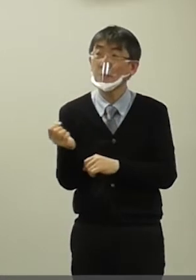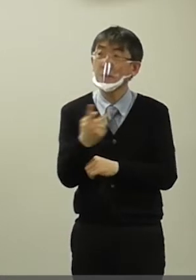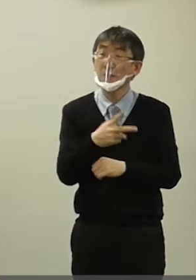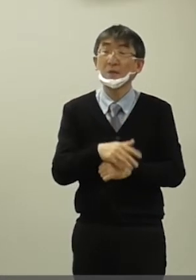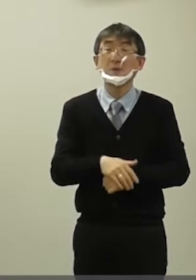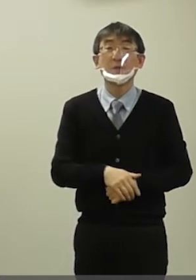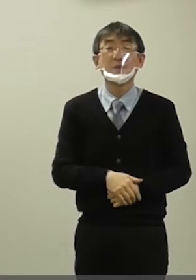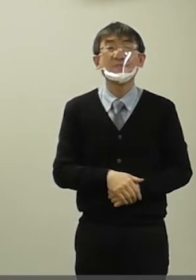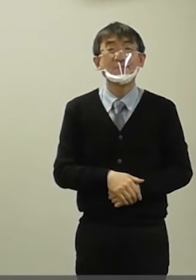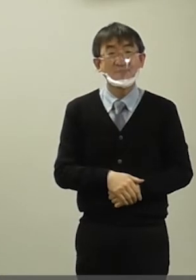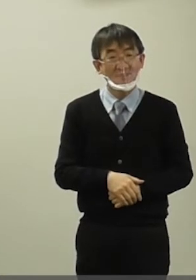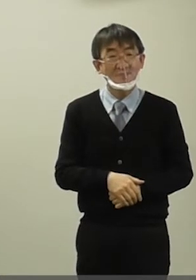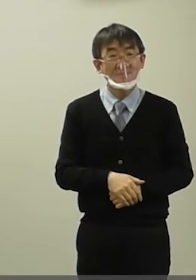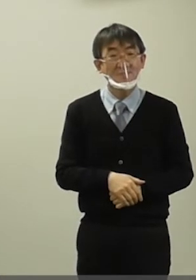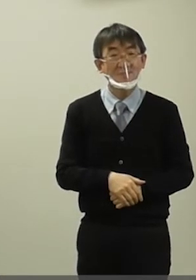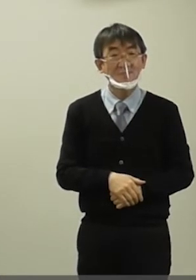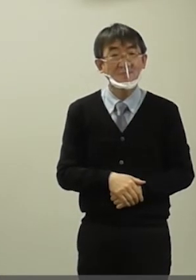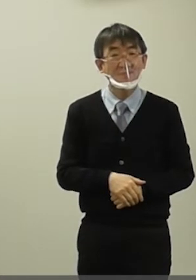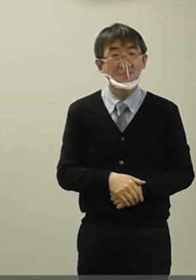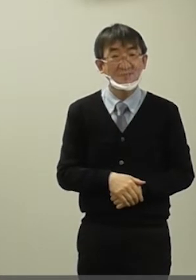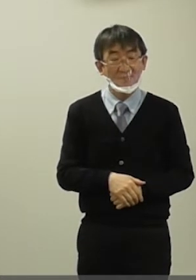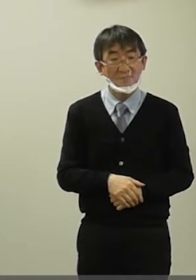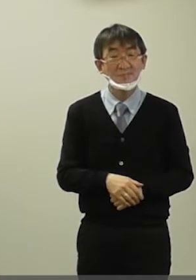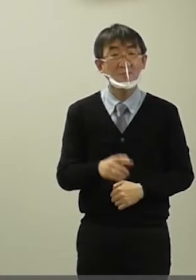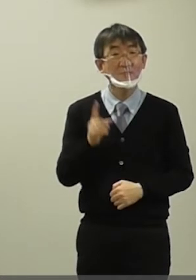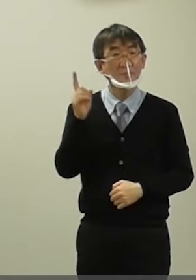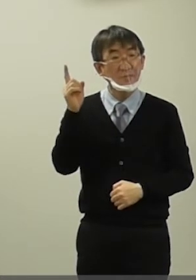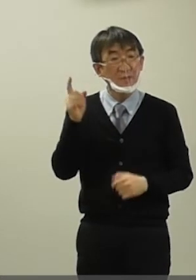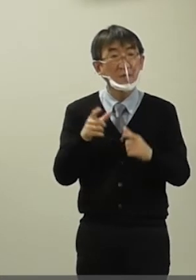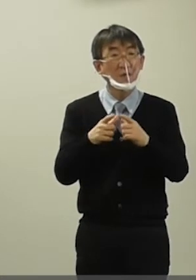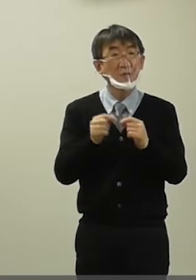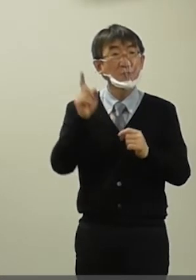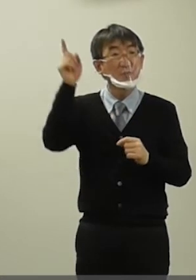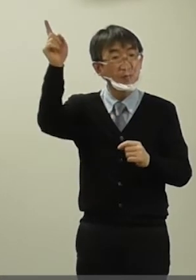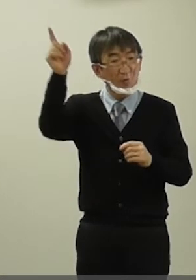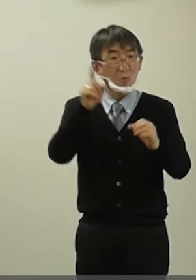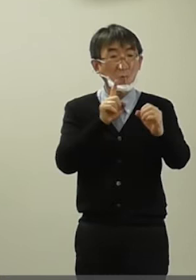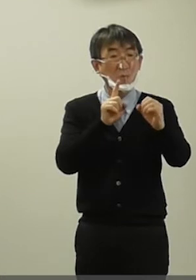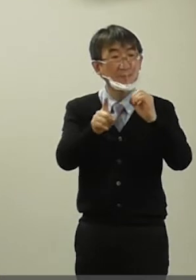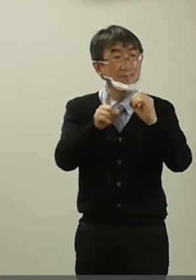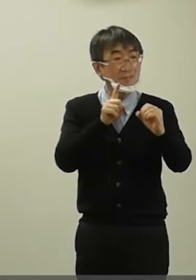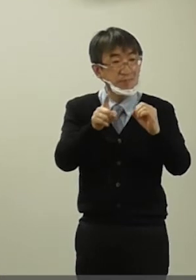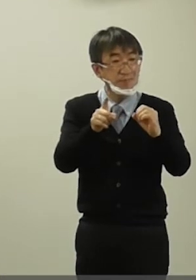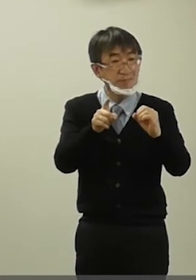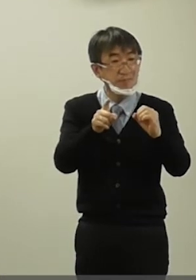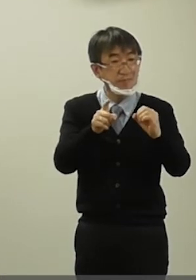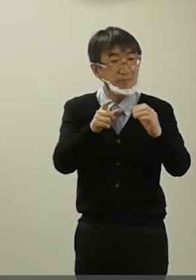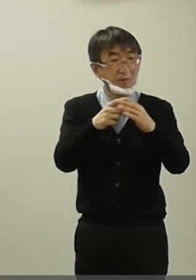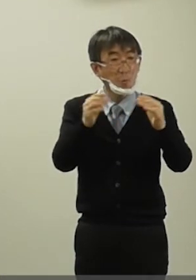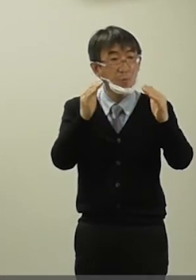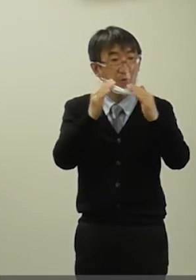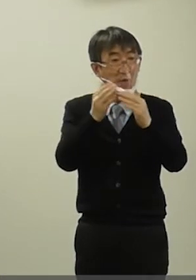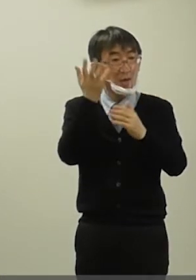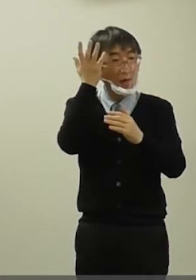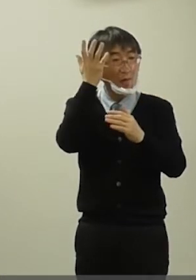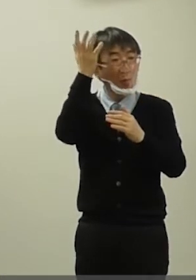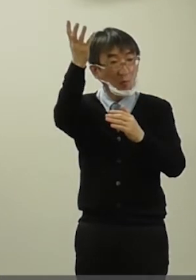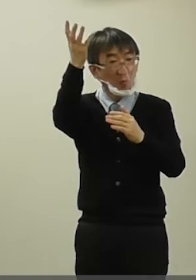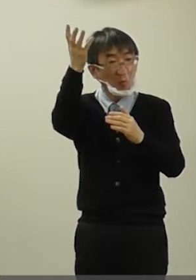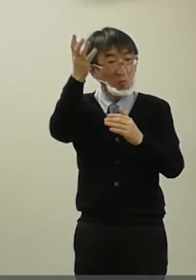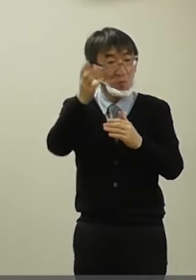後期についてはデジタルデー都市国家構想推進交付金を品切れてこれから事業を実行して